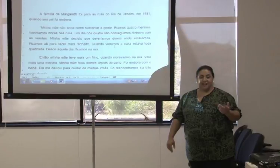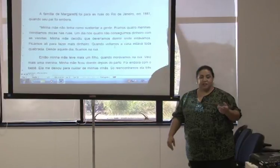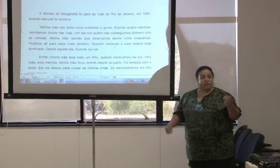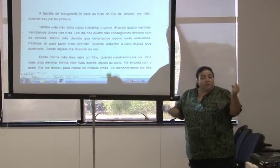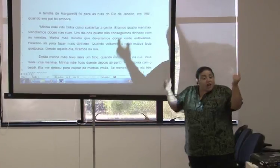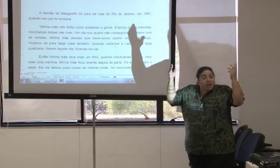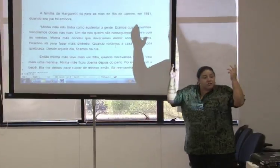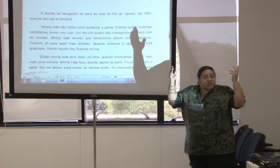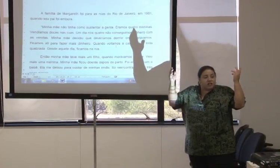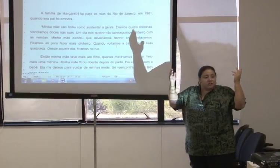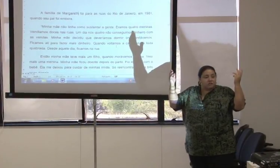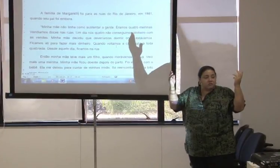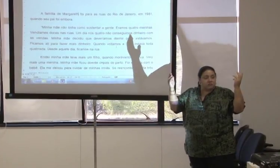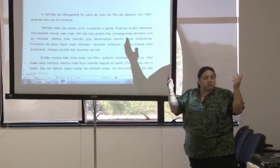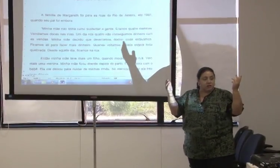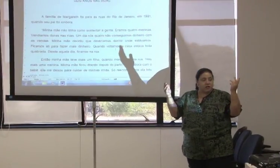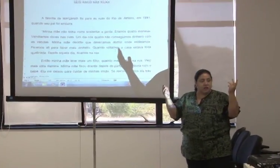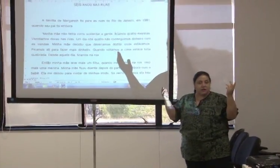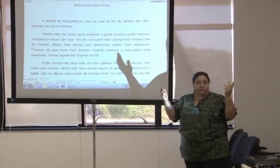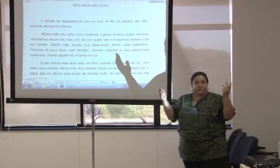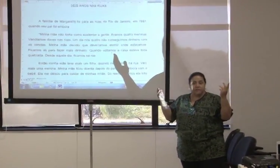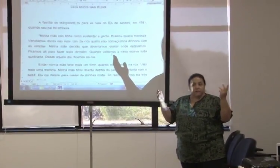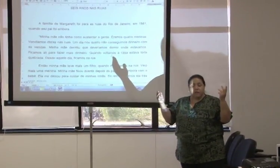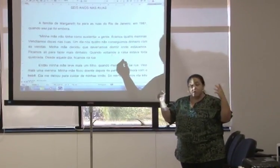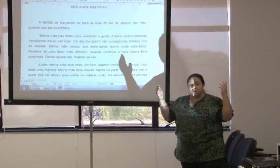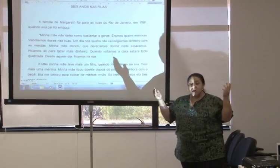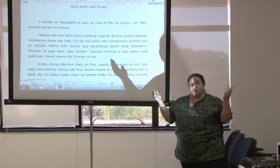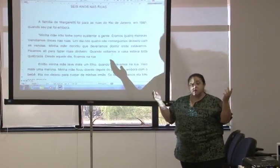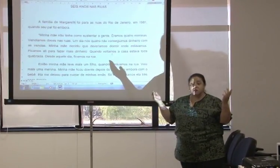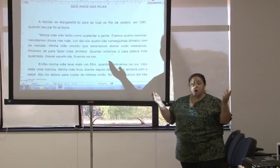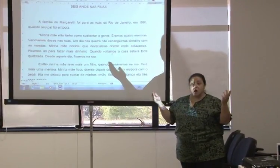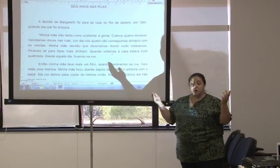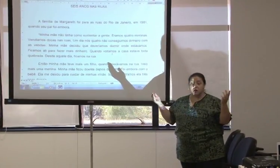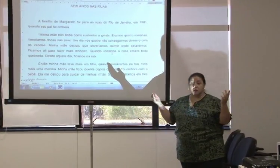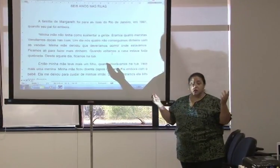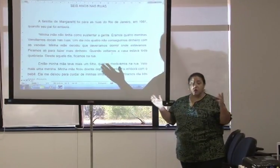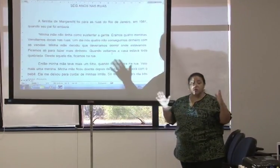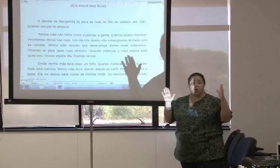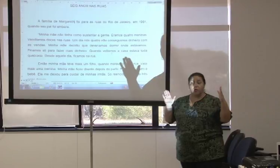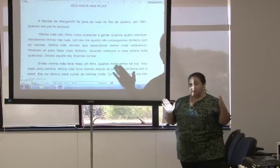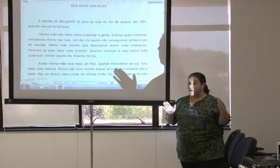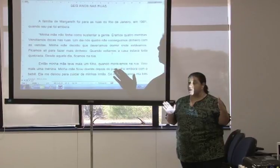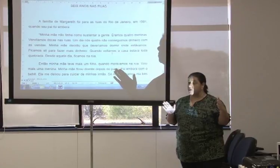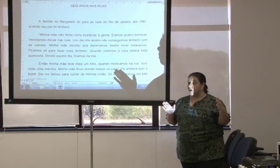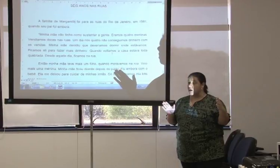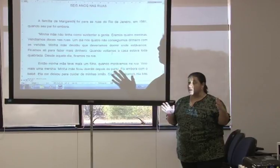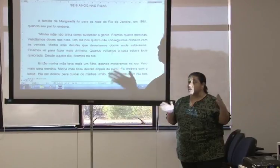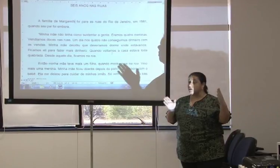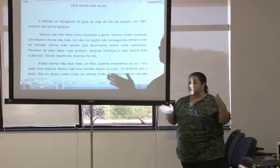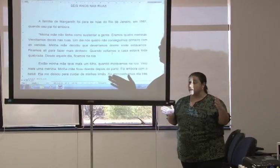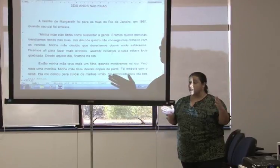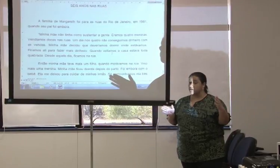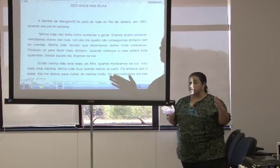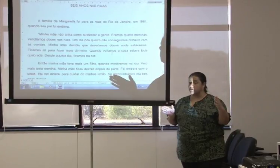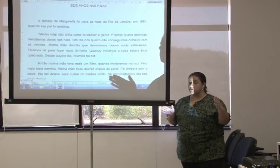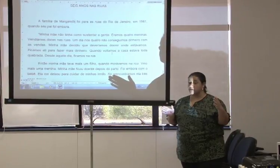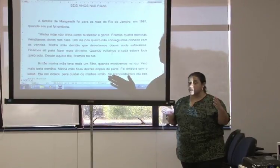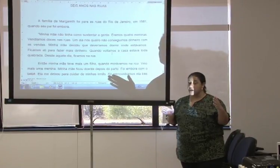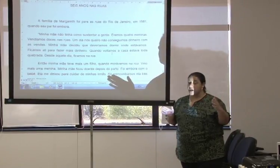Já virei um dia. Eu vou contar uma outra história. Eu já contei uma história de que nós éramos.